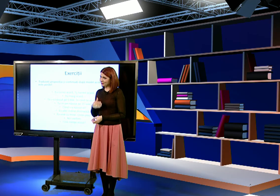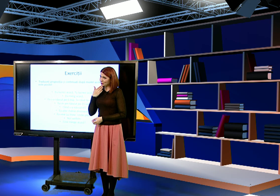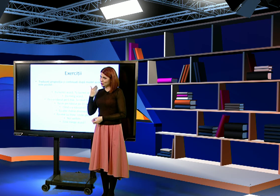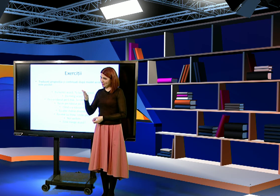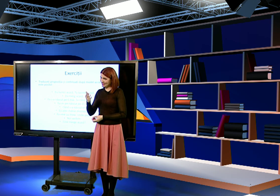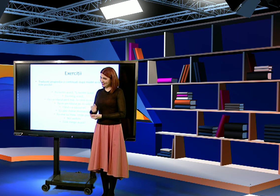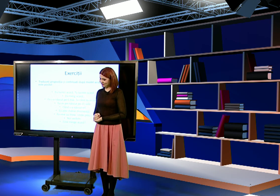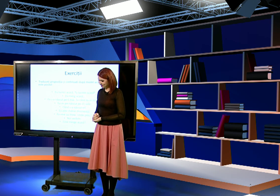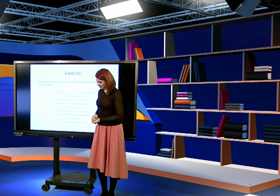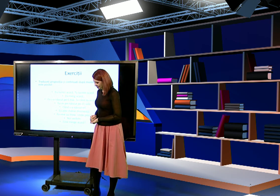mulțumesc